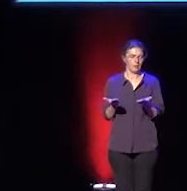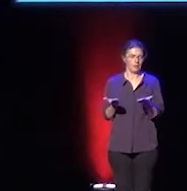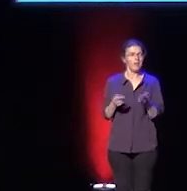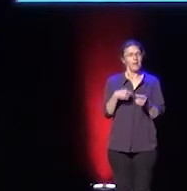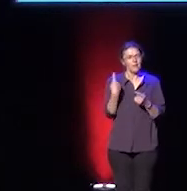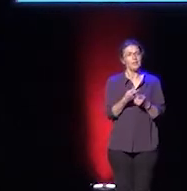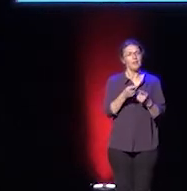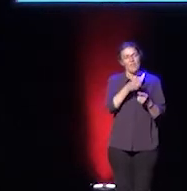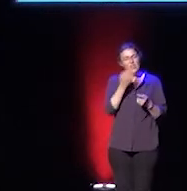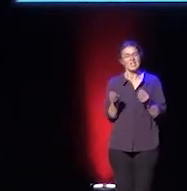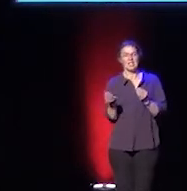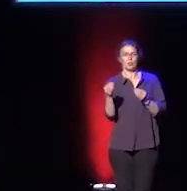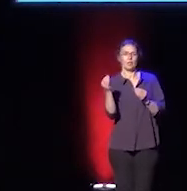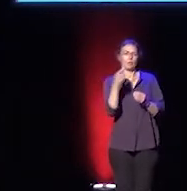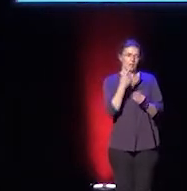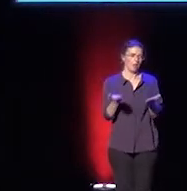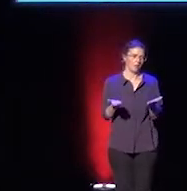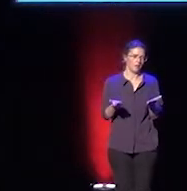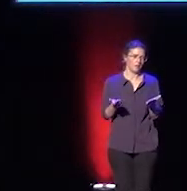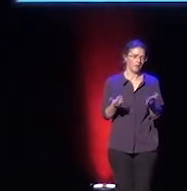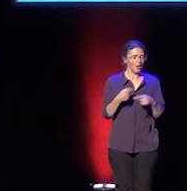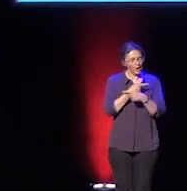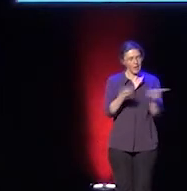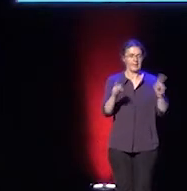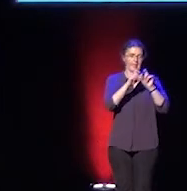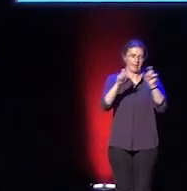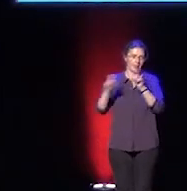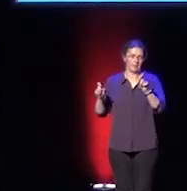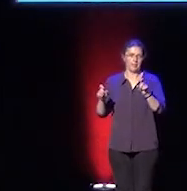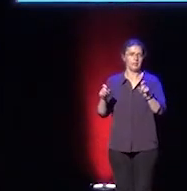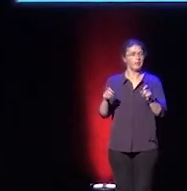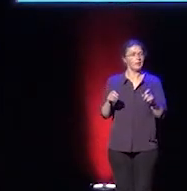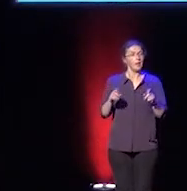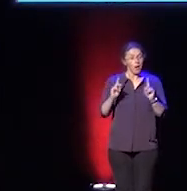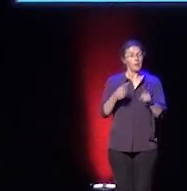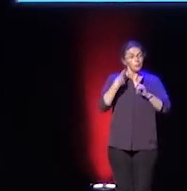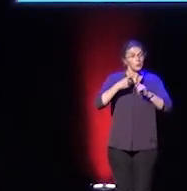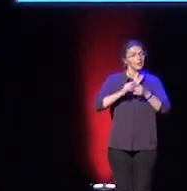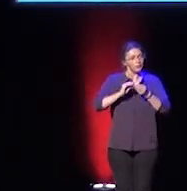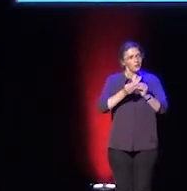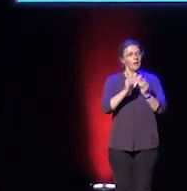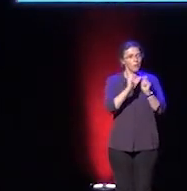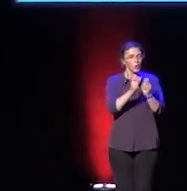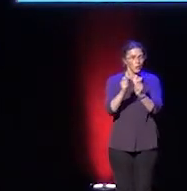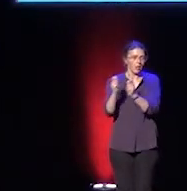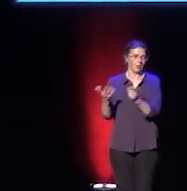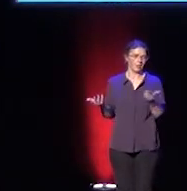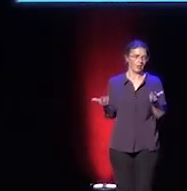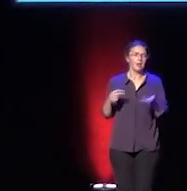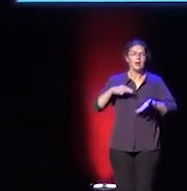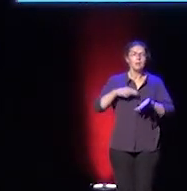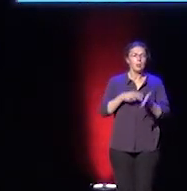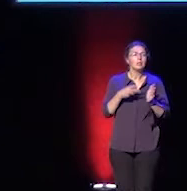Wir äußern uns zu all diesen Themen und zwar konstruktiv. Wir machen Vorschläge. Die